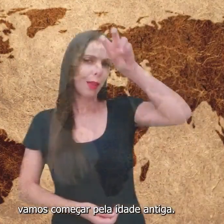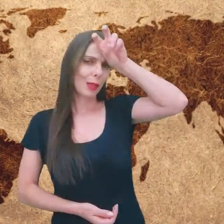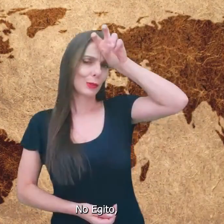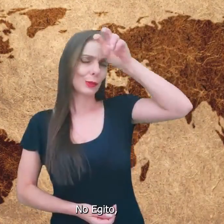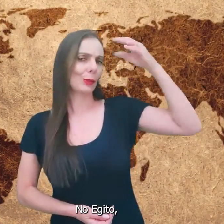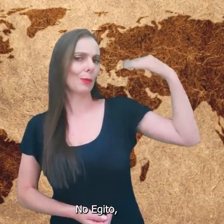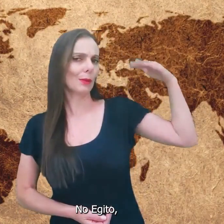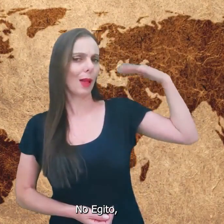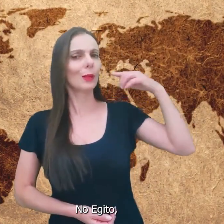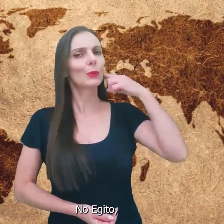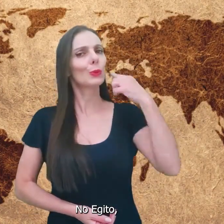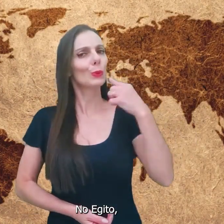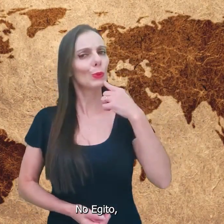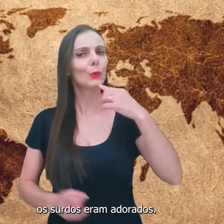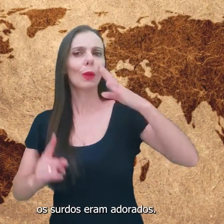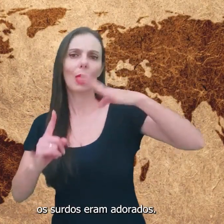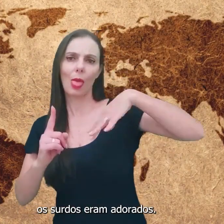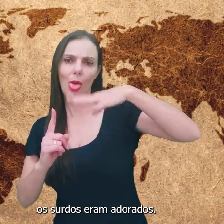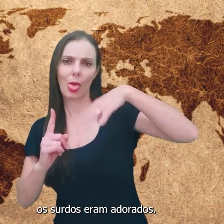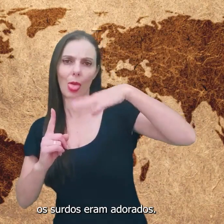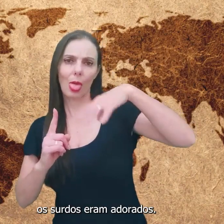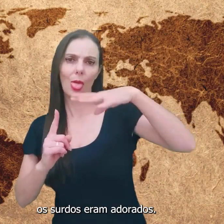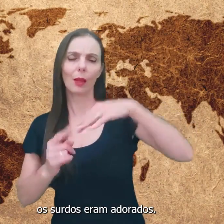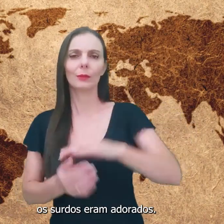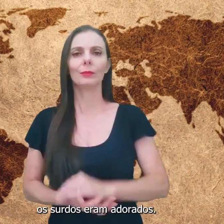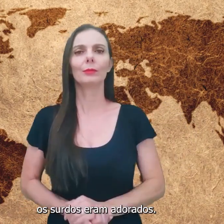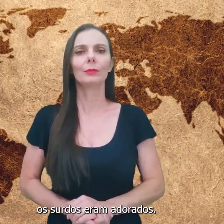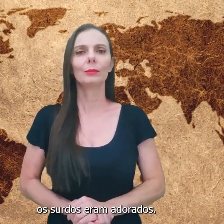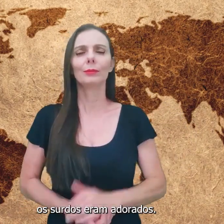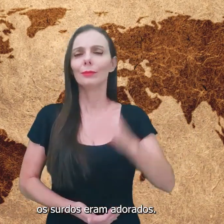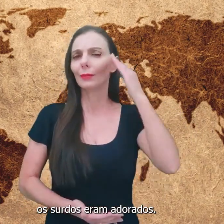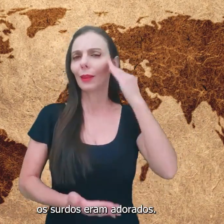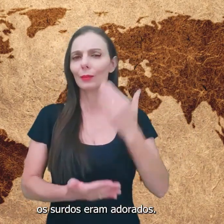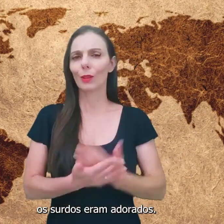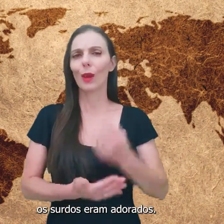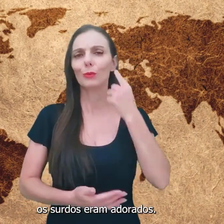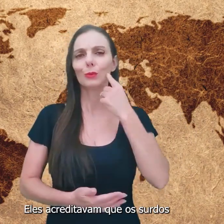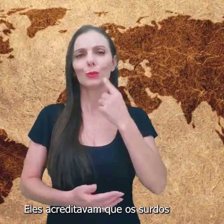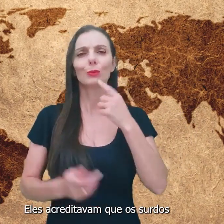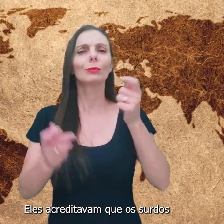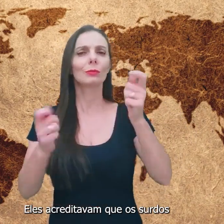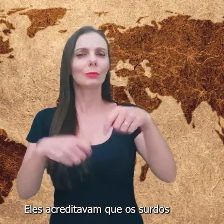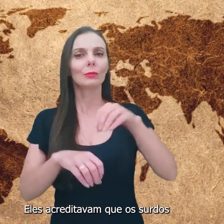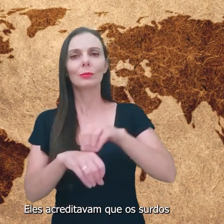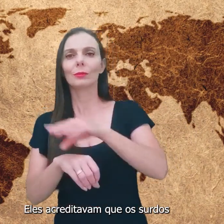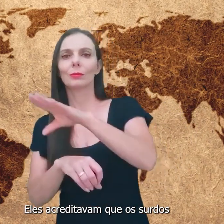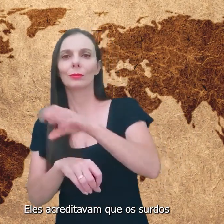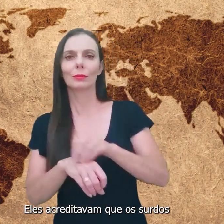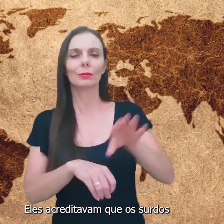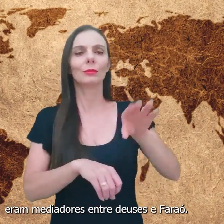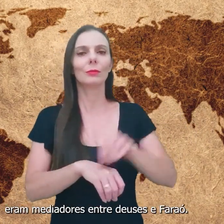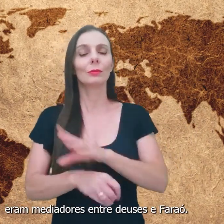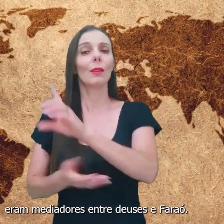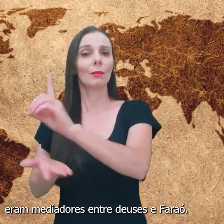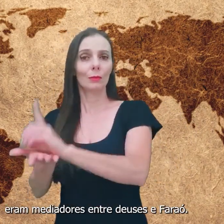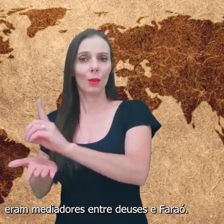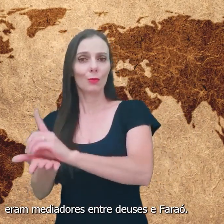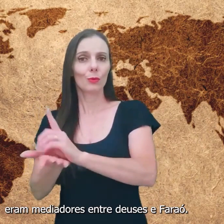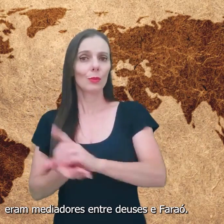No Egito, os surdos eram adorados. Eles acreditavam que os surdos eram mediadores entre